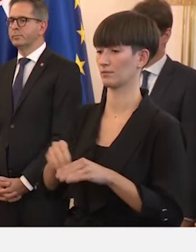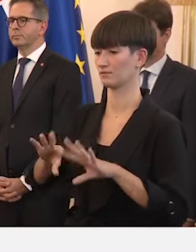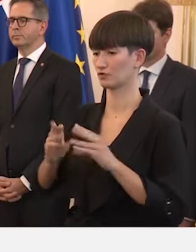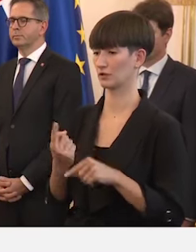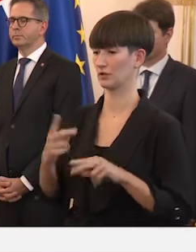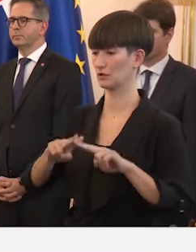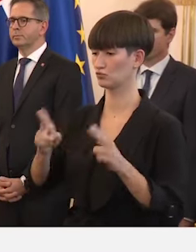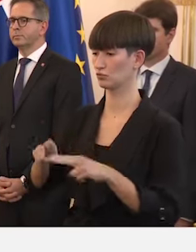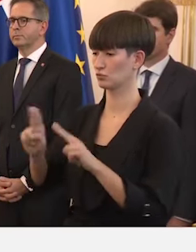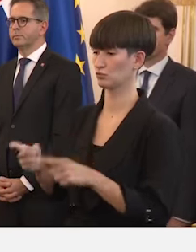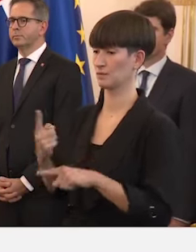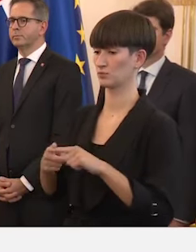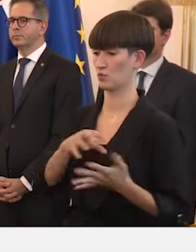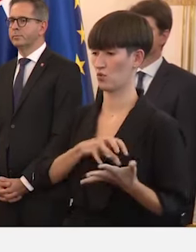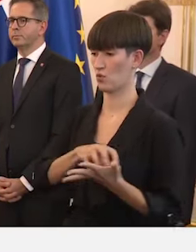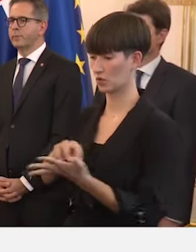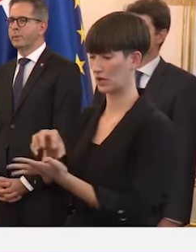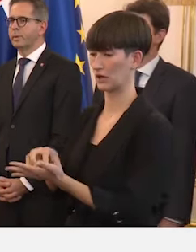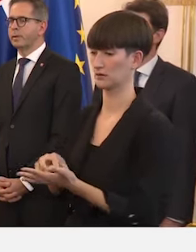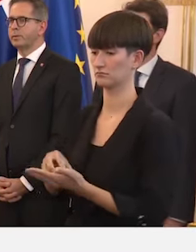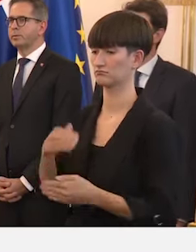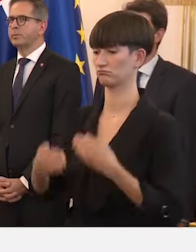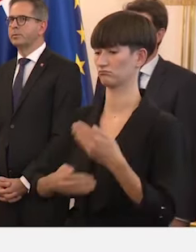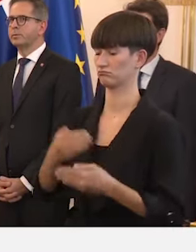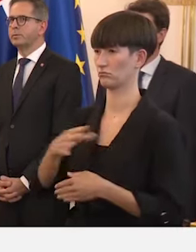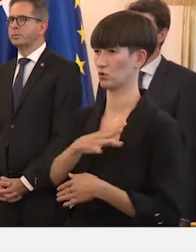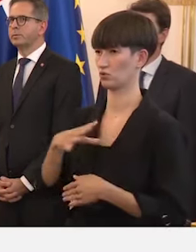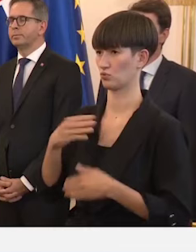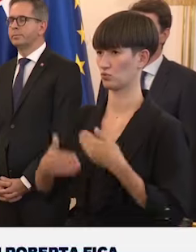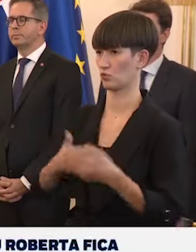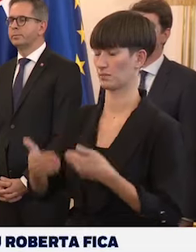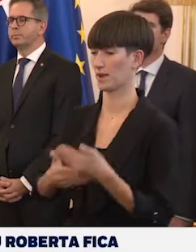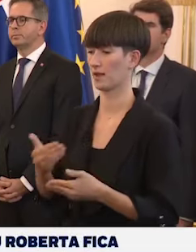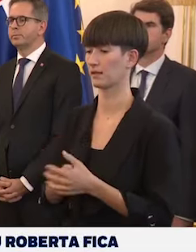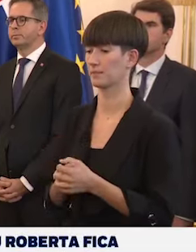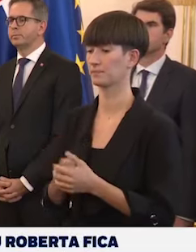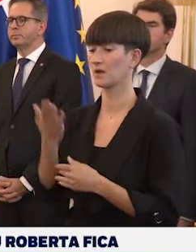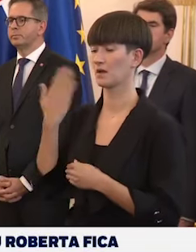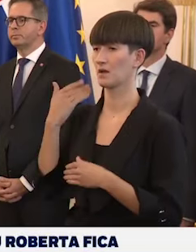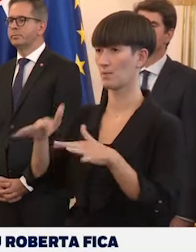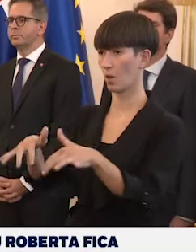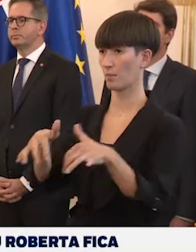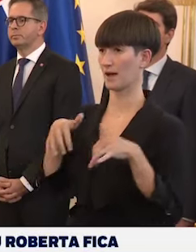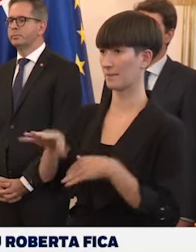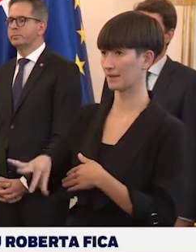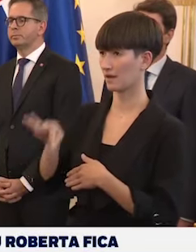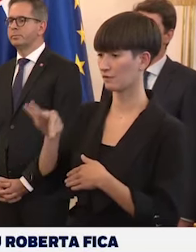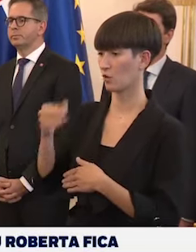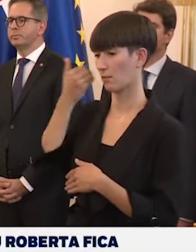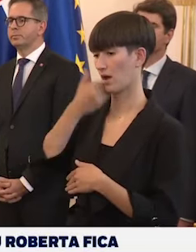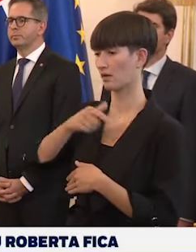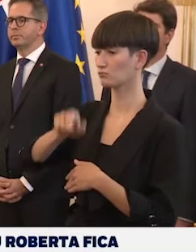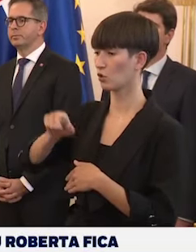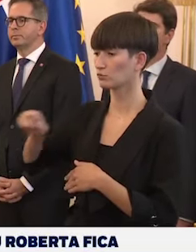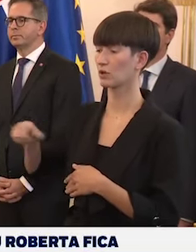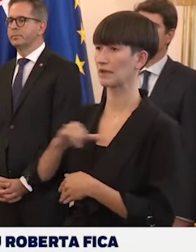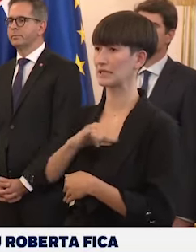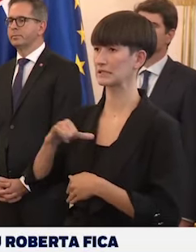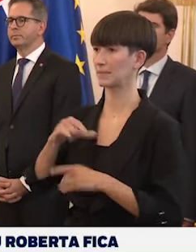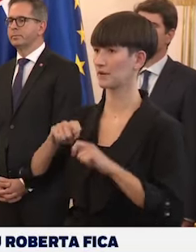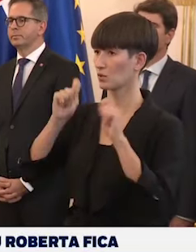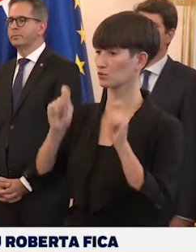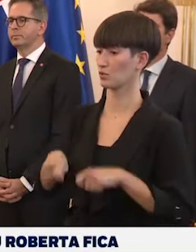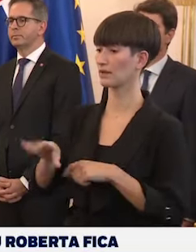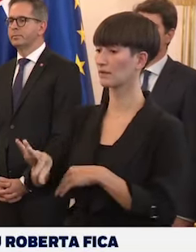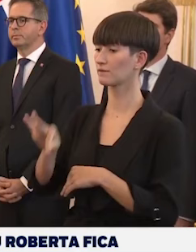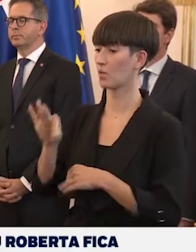V parlamentných voľbách občania Slovenskej republiky demokratickým spôsobom vyjadrili svoju vôľu. Mojou